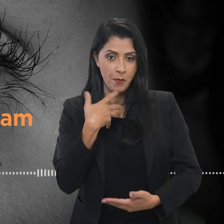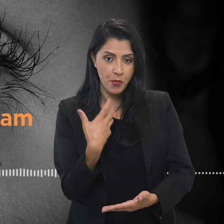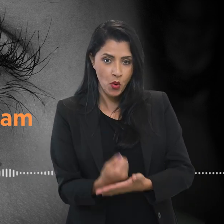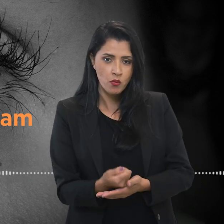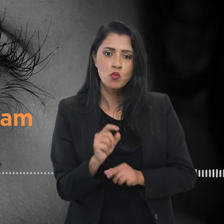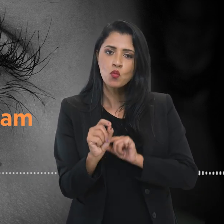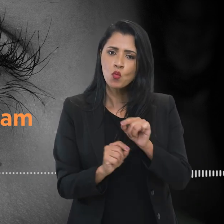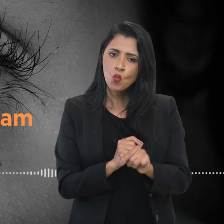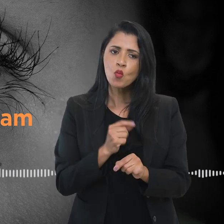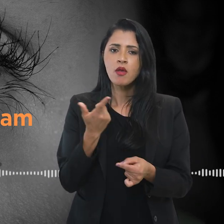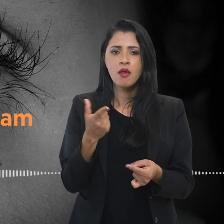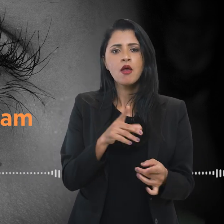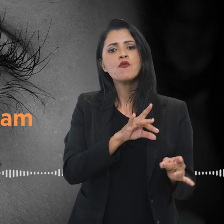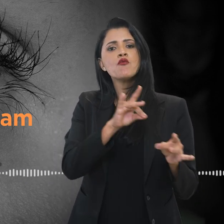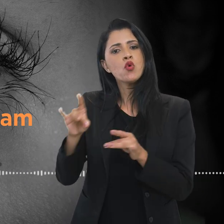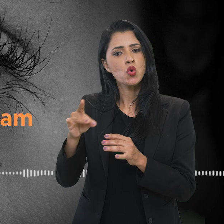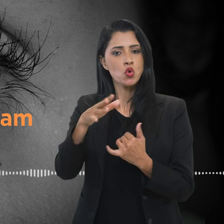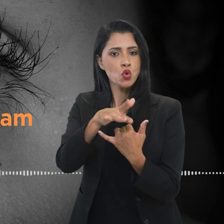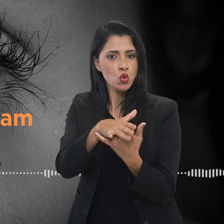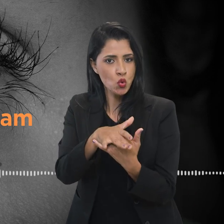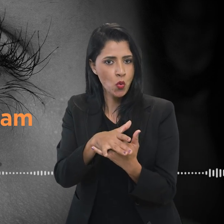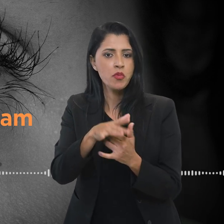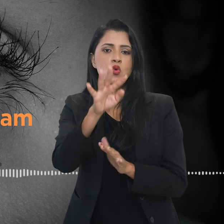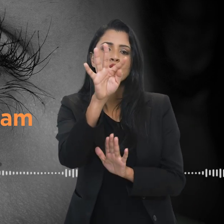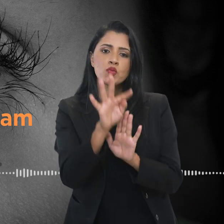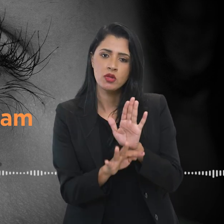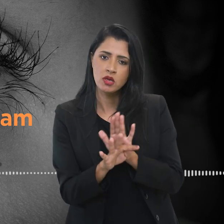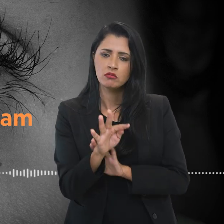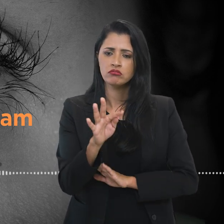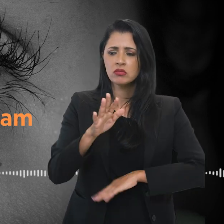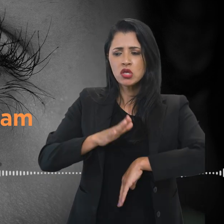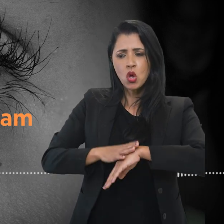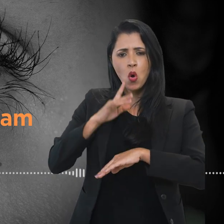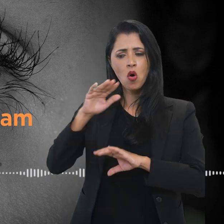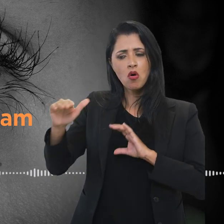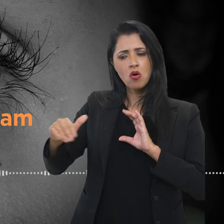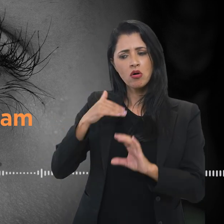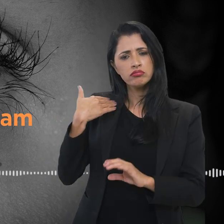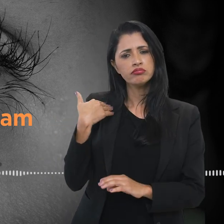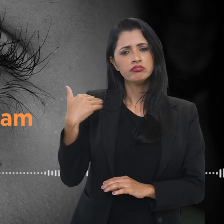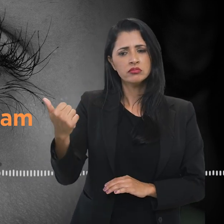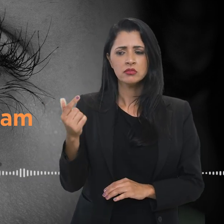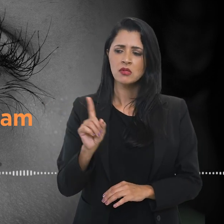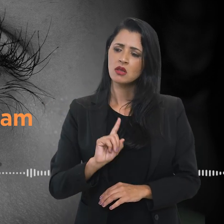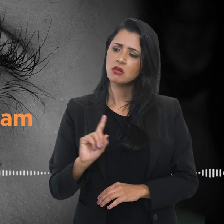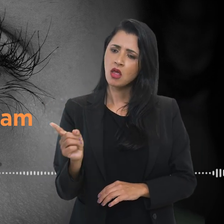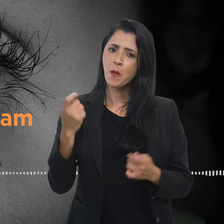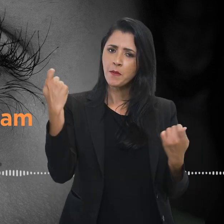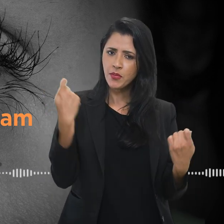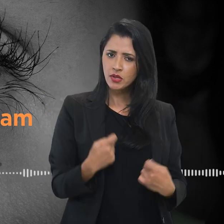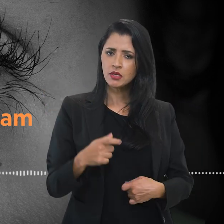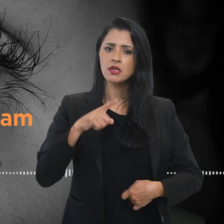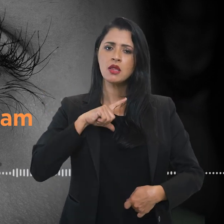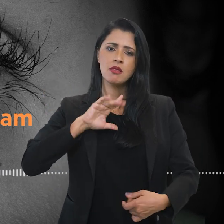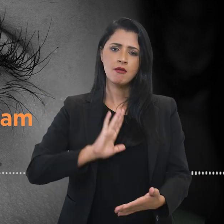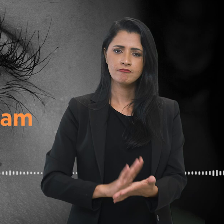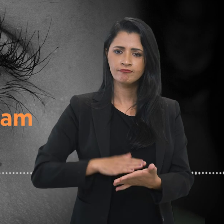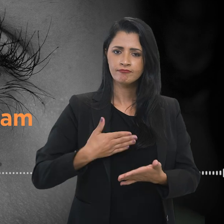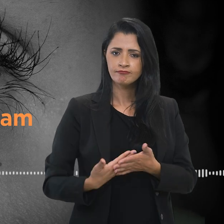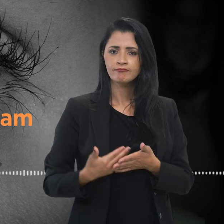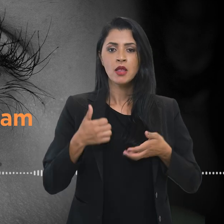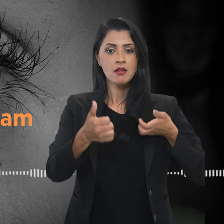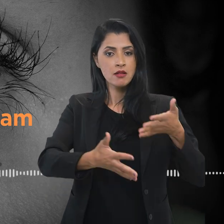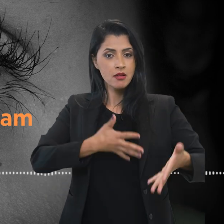podcast fosse para o YouTube com o texto. Aí na hora que eu recebi essa demanda, falei, não, tem que ter linguagem